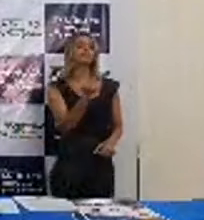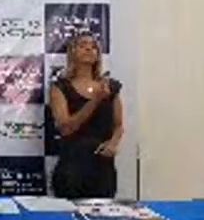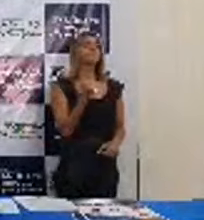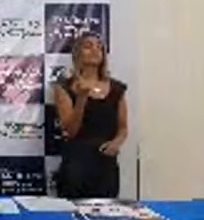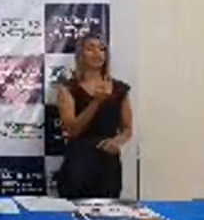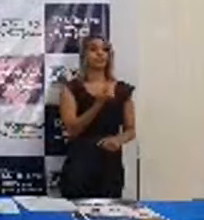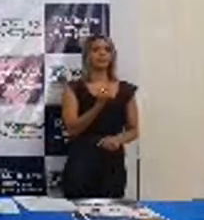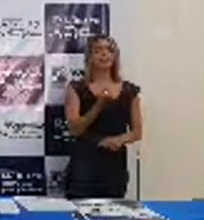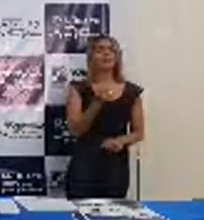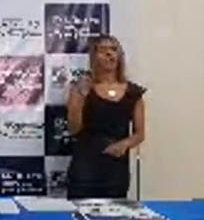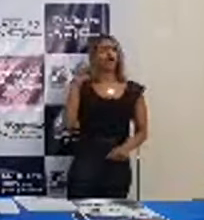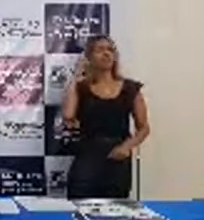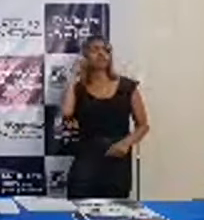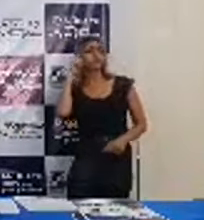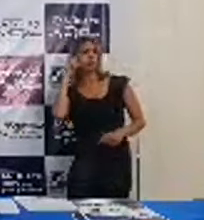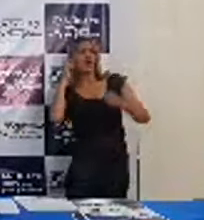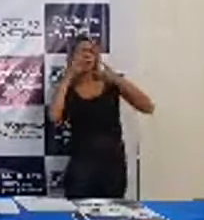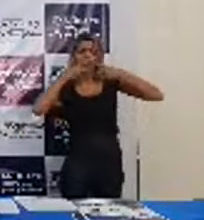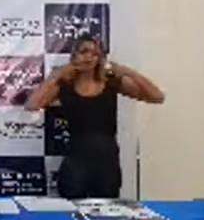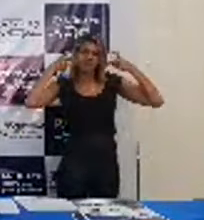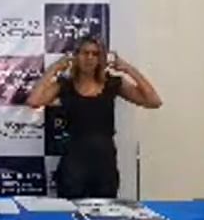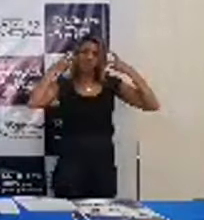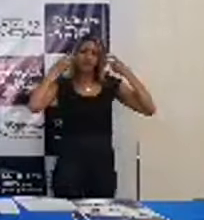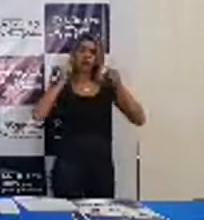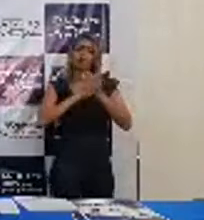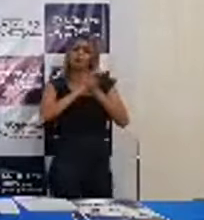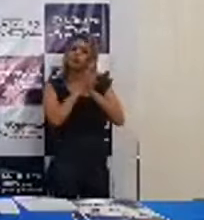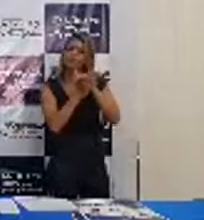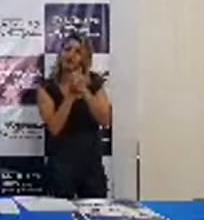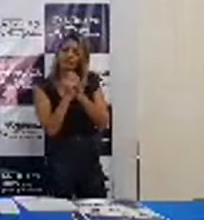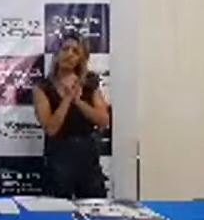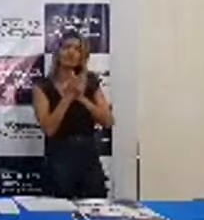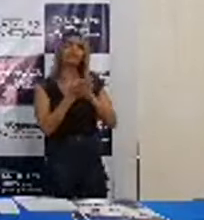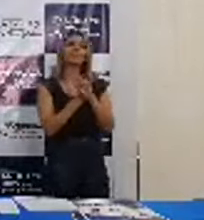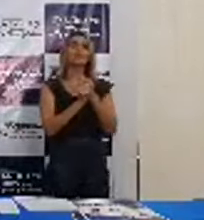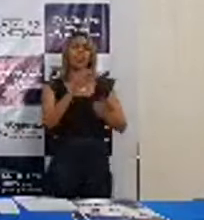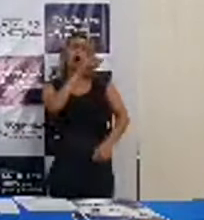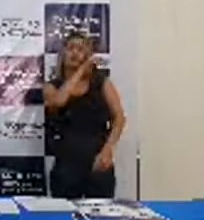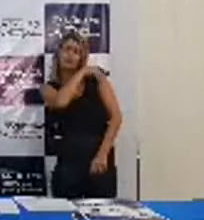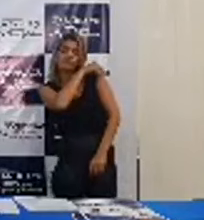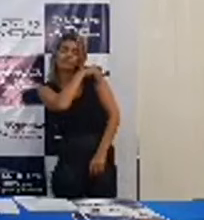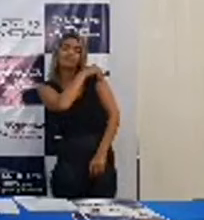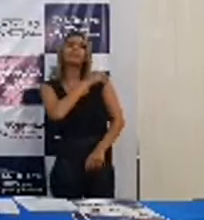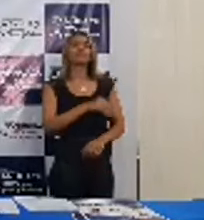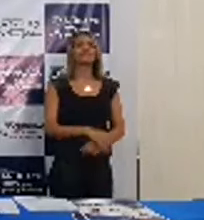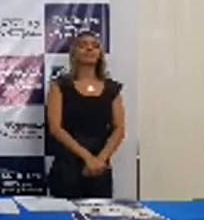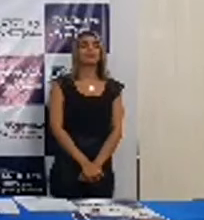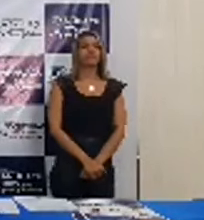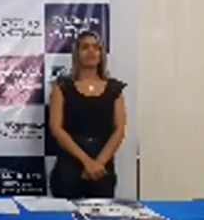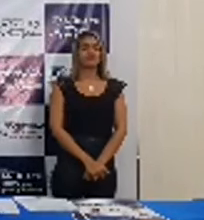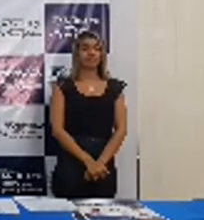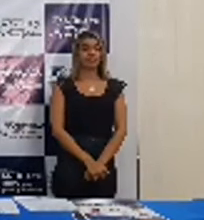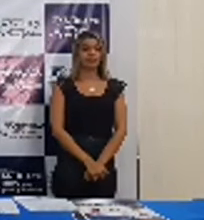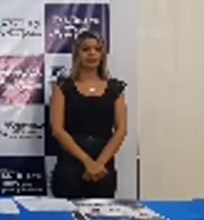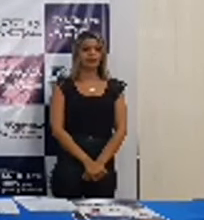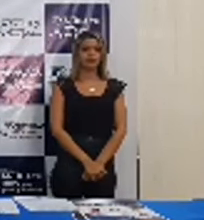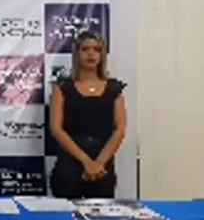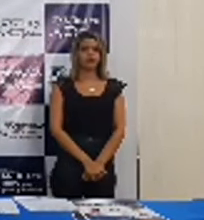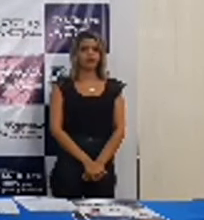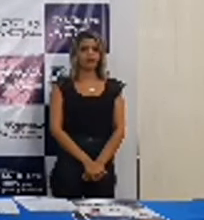consciente e uma abertura gradual. Vamos tentar, de repente, na próxima reunião, a gente abre o dia todo. É o nosso objetivo.